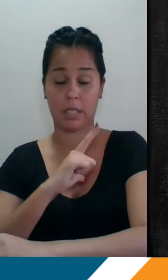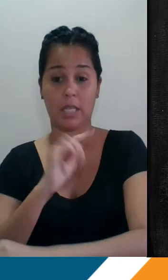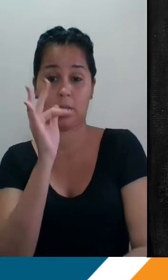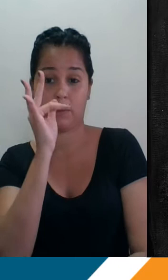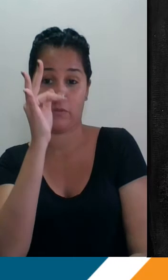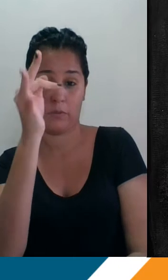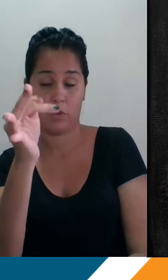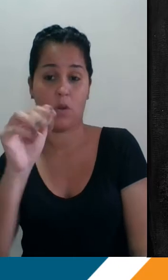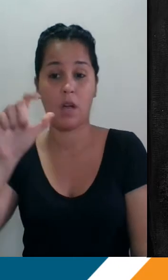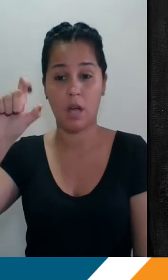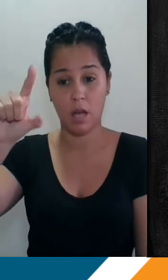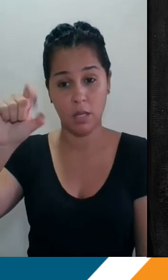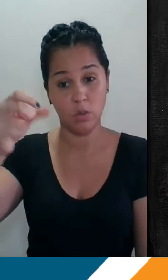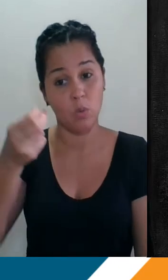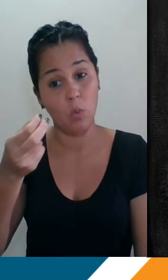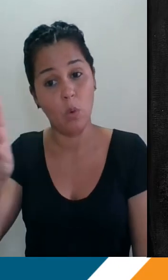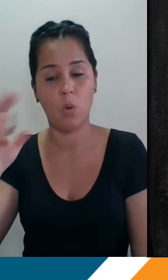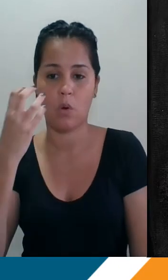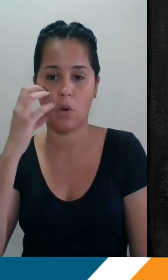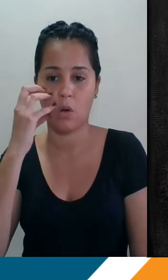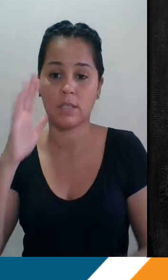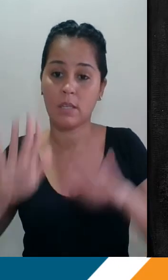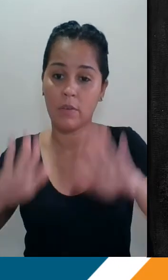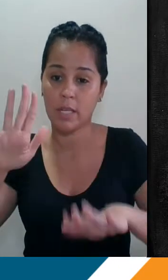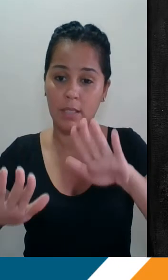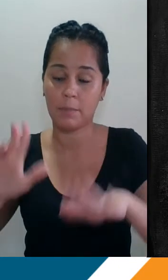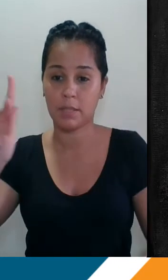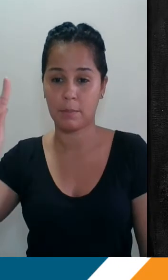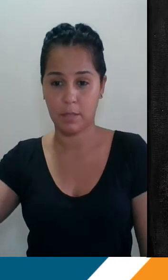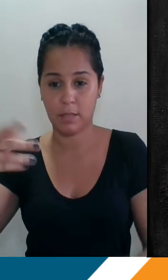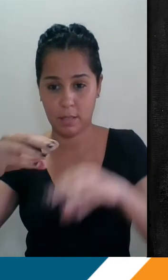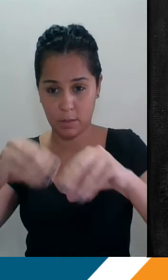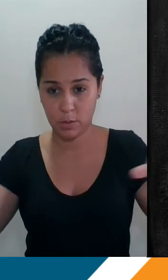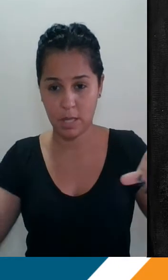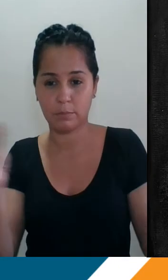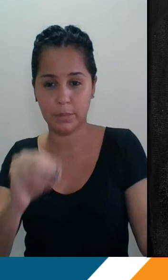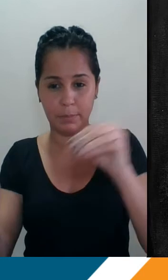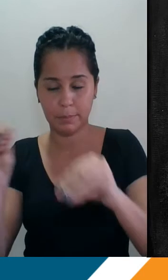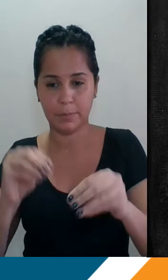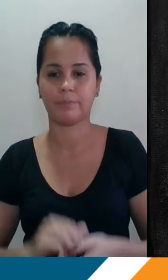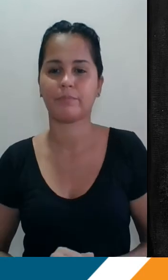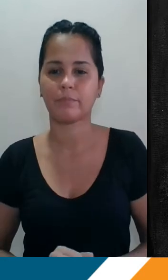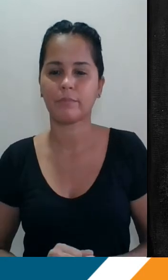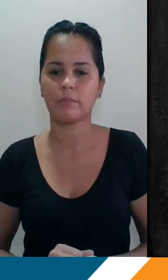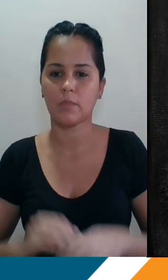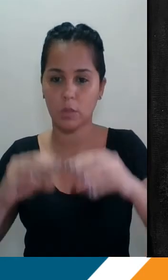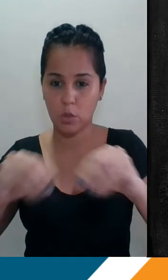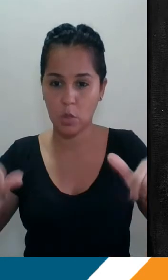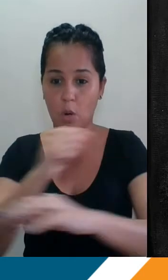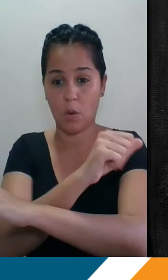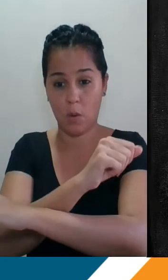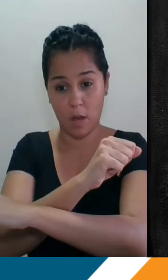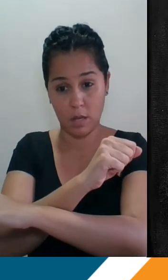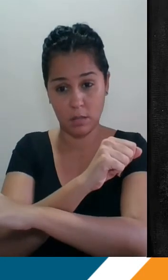uma flor azul ou cor-de-rosa, dependendo do pH do solo no qual ela está plantada. Em um solo